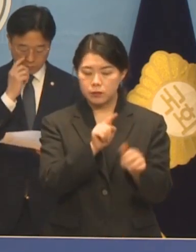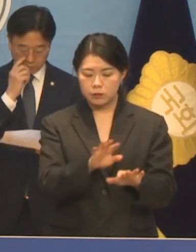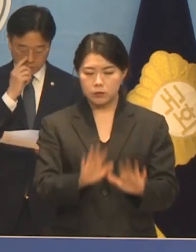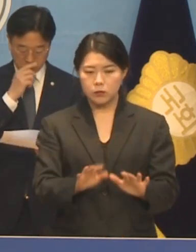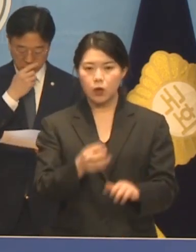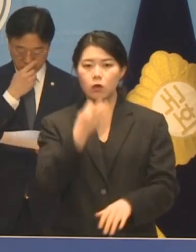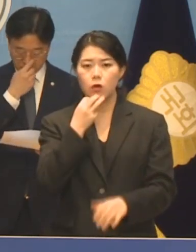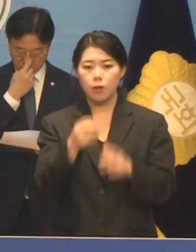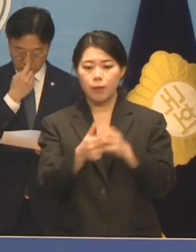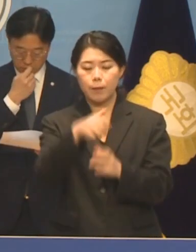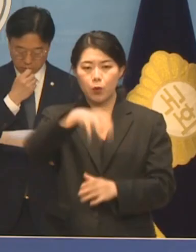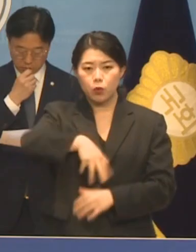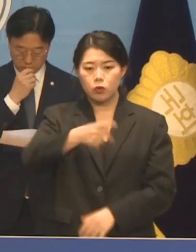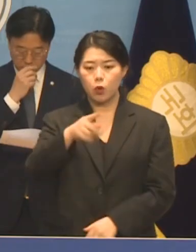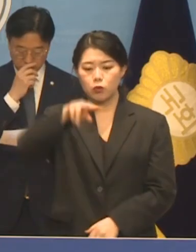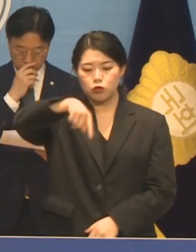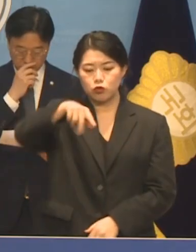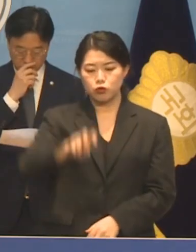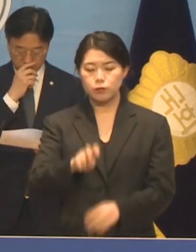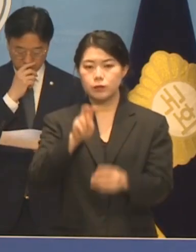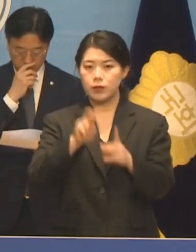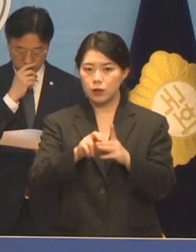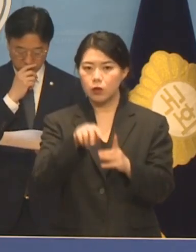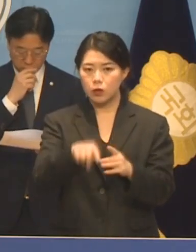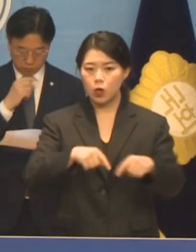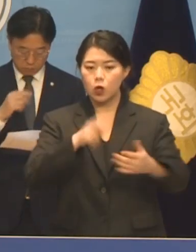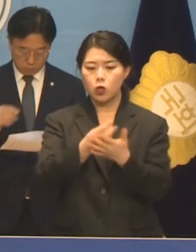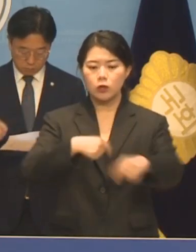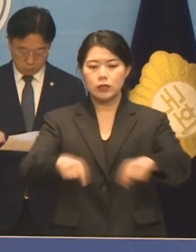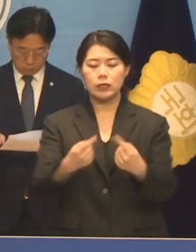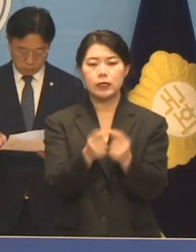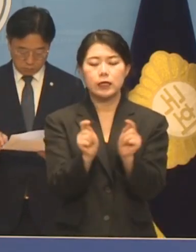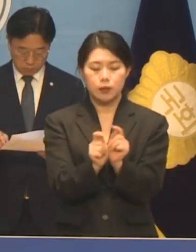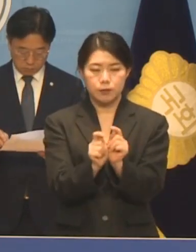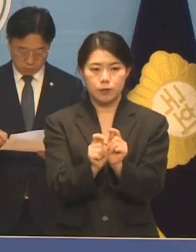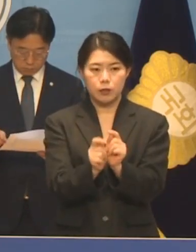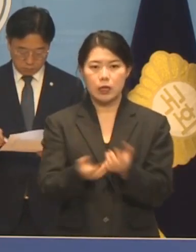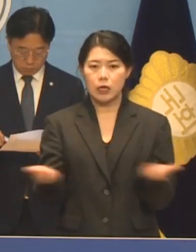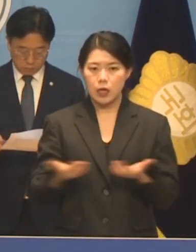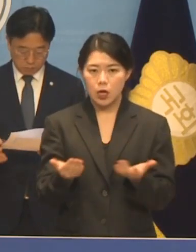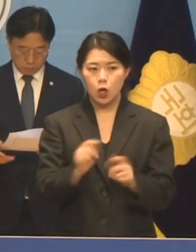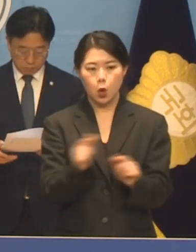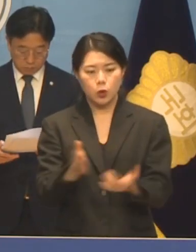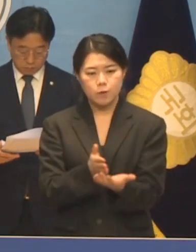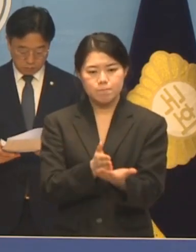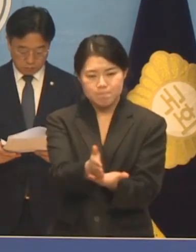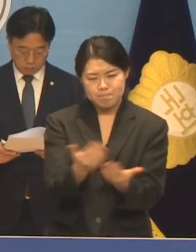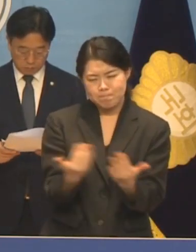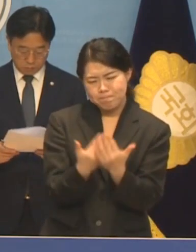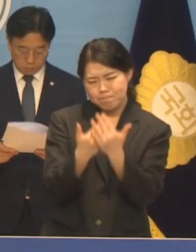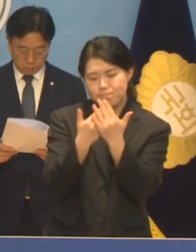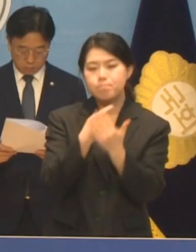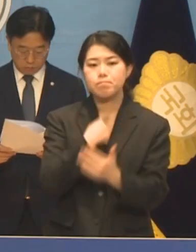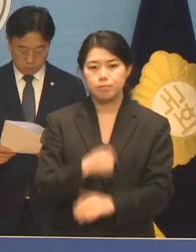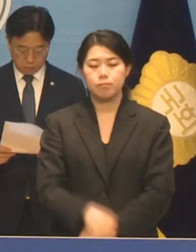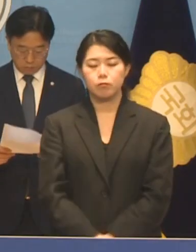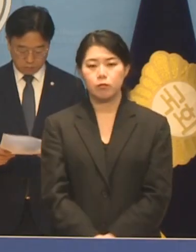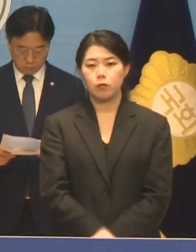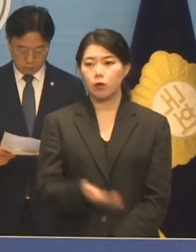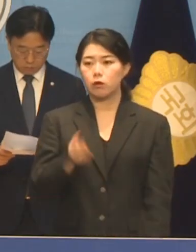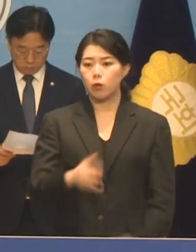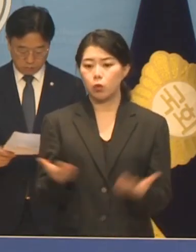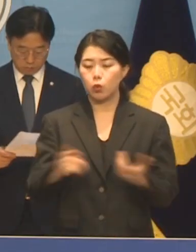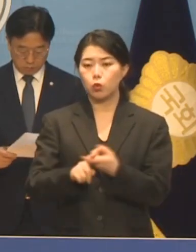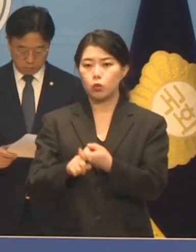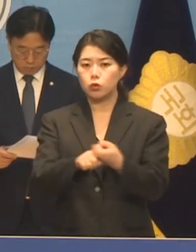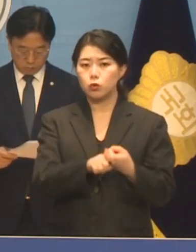위치한 더숨센터에서 정책팀 소속으로 오랫동안 근무하면서 정책 관련 전문성을 키운 인재입니다. 그런데